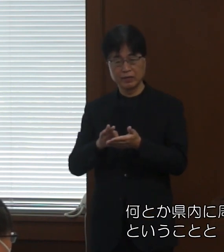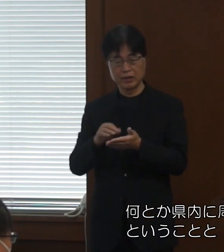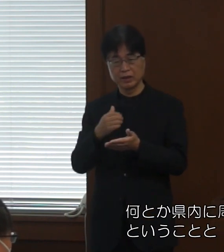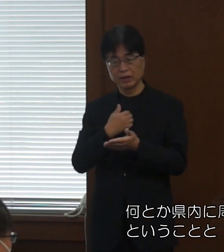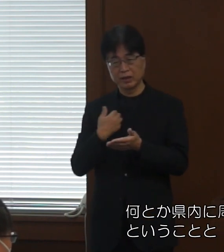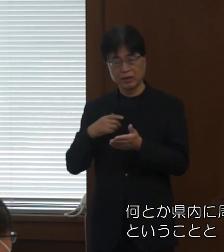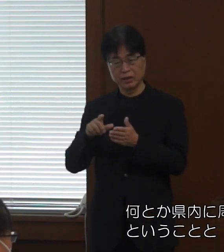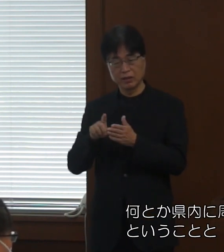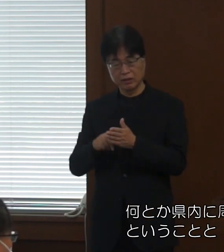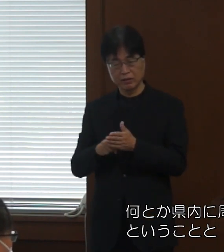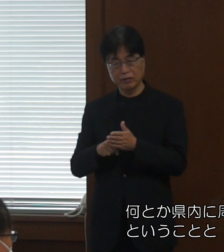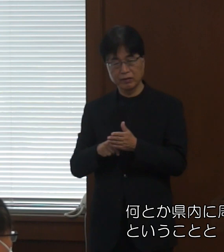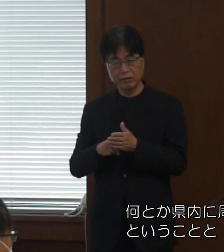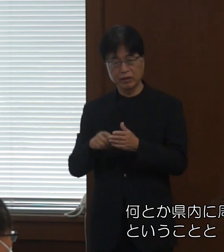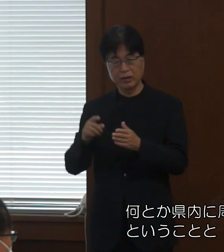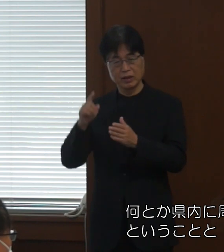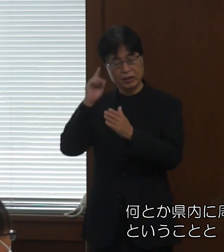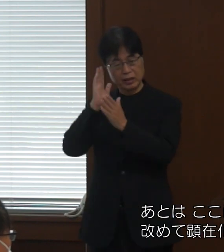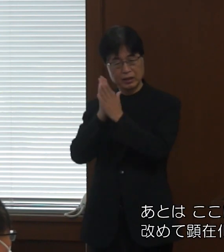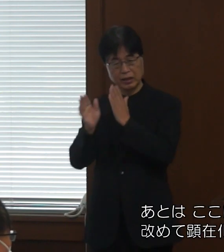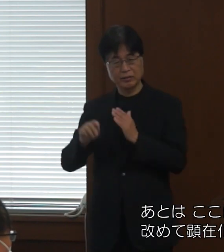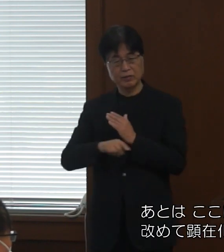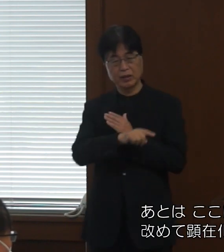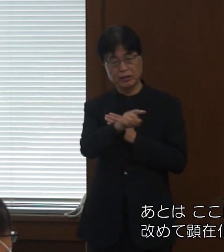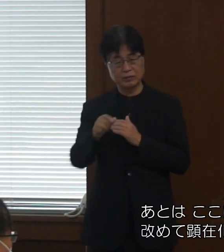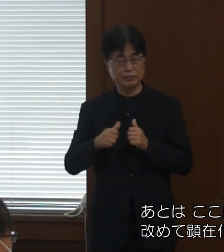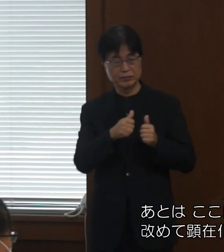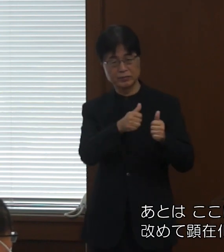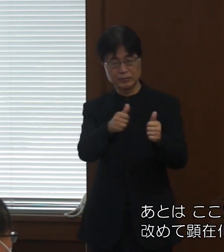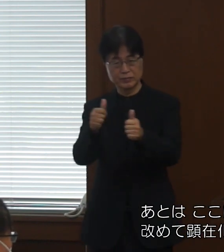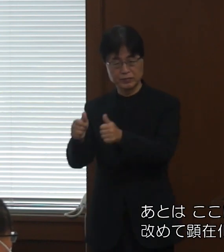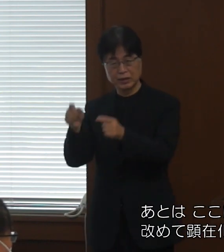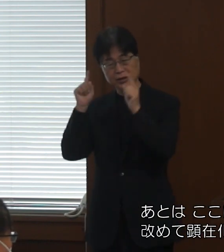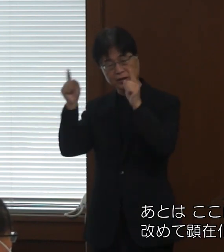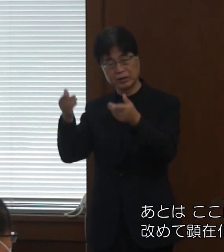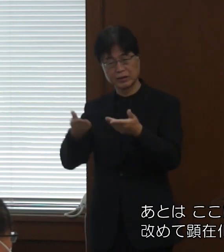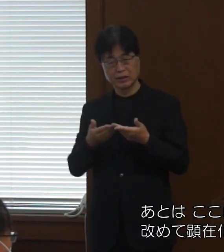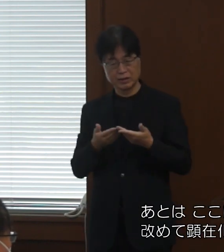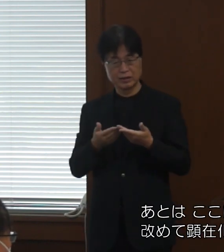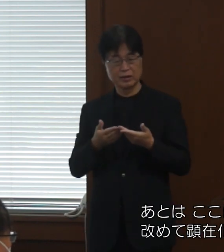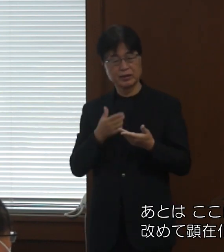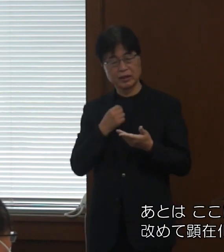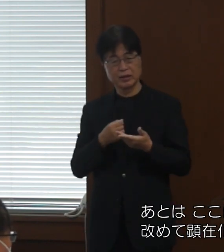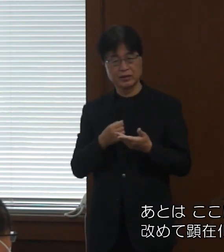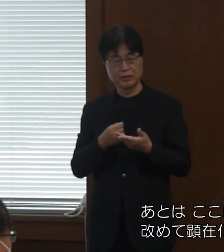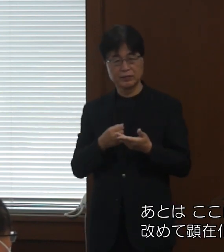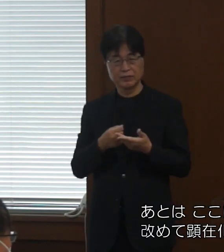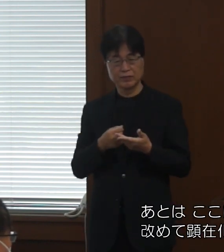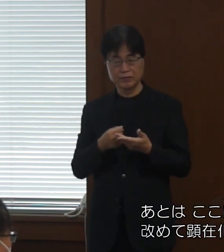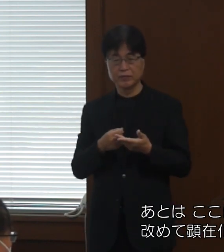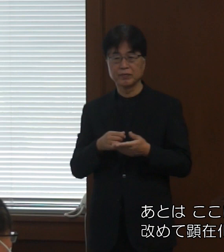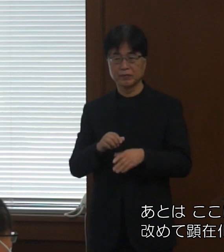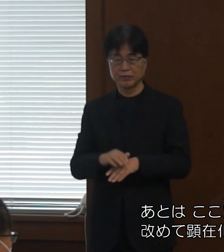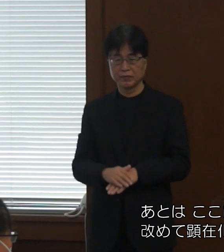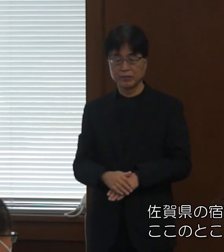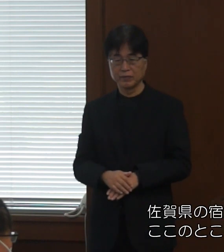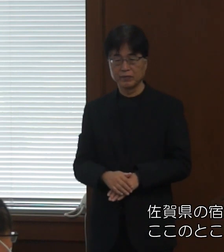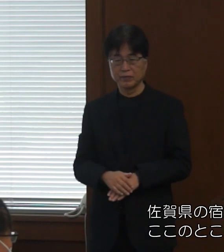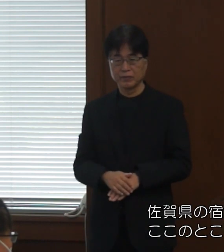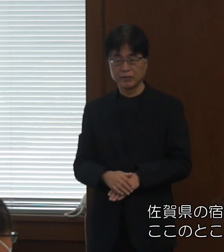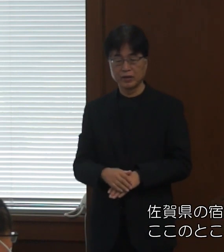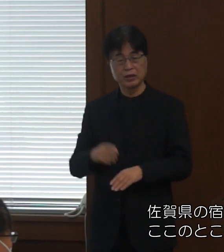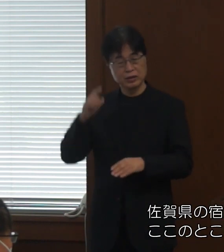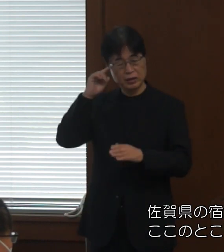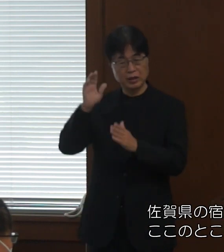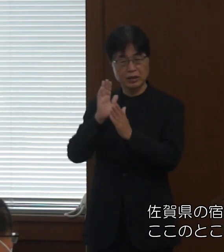県内に収容していただくようにということとあとはここに来て改めて顕在化しているわけですけれども